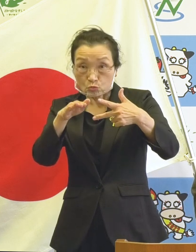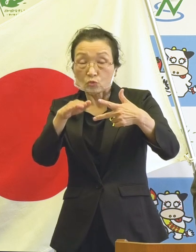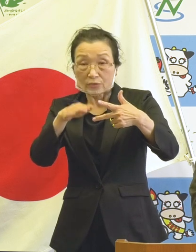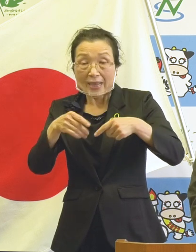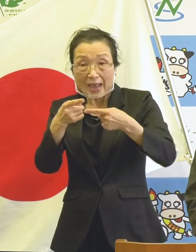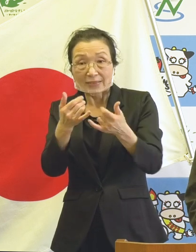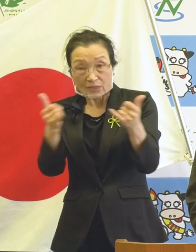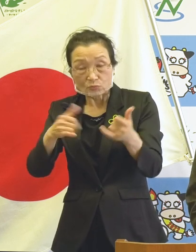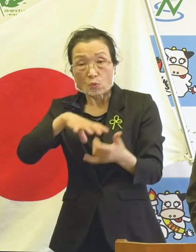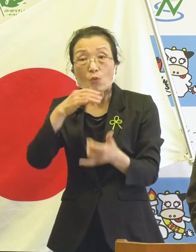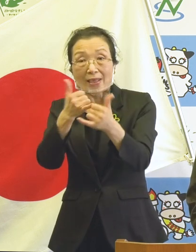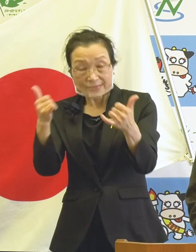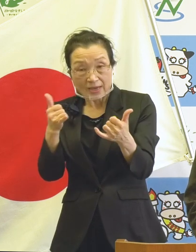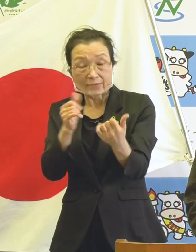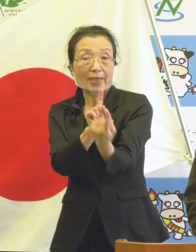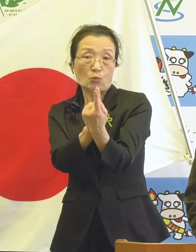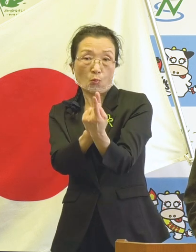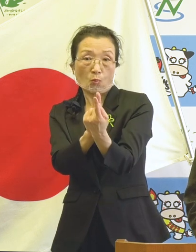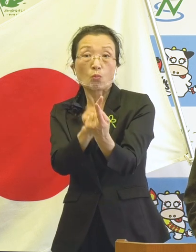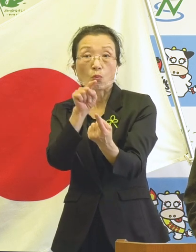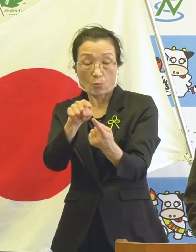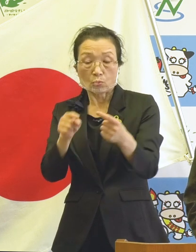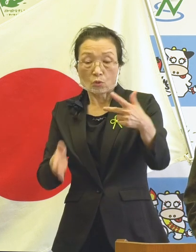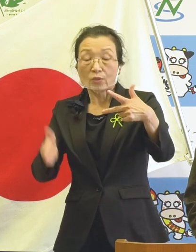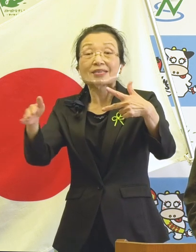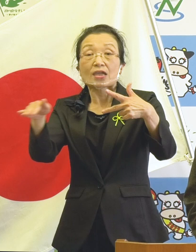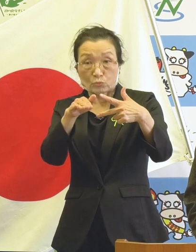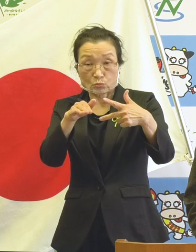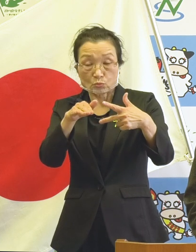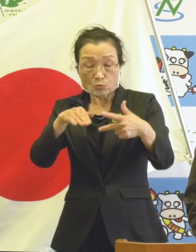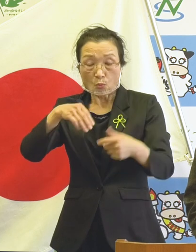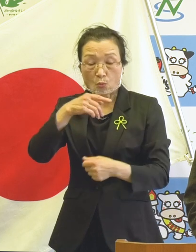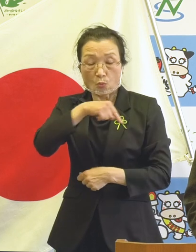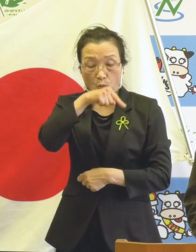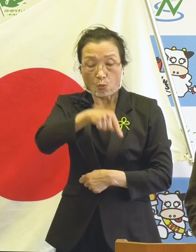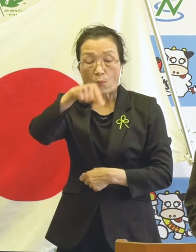。こちらの高齢者入所施設巡回接種は